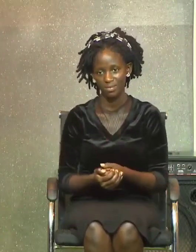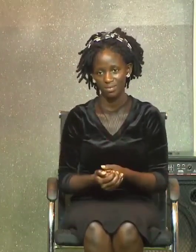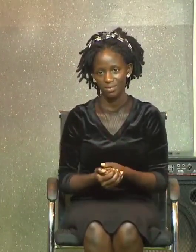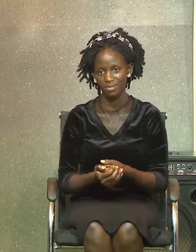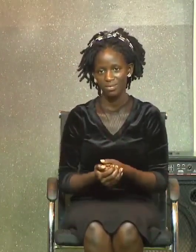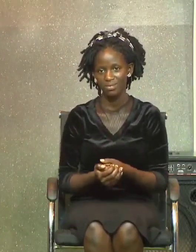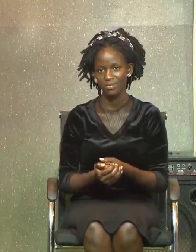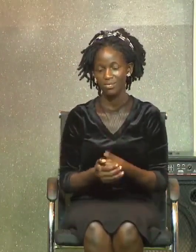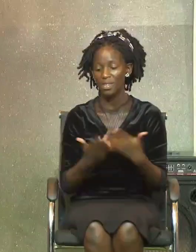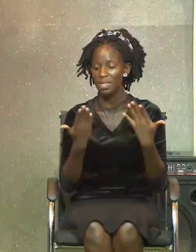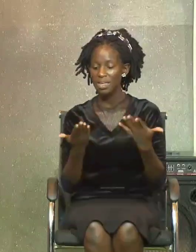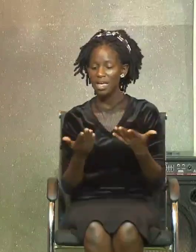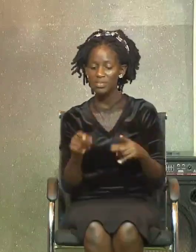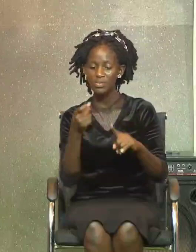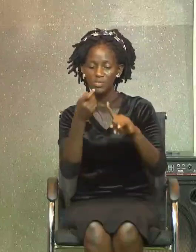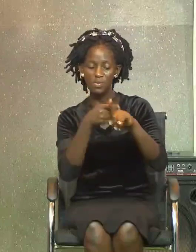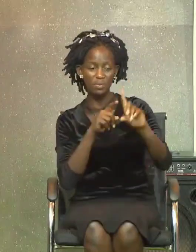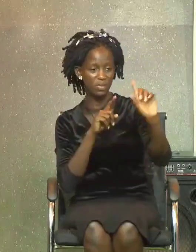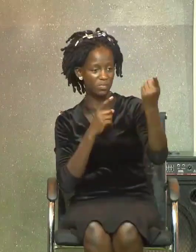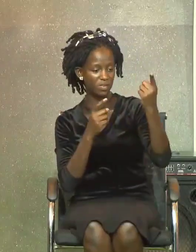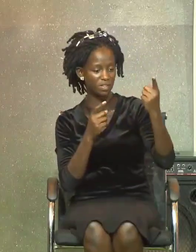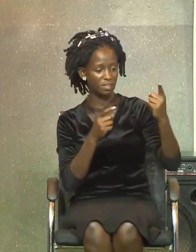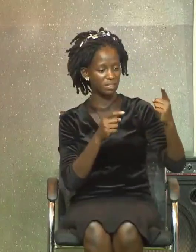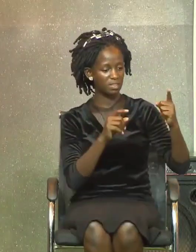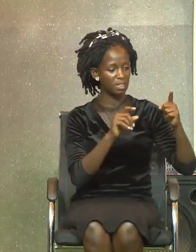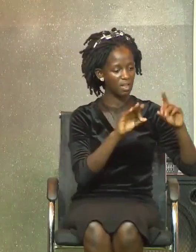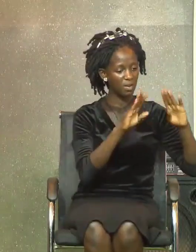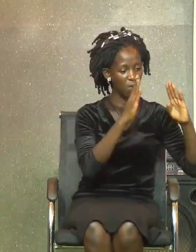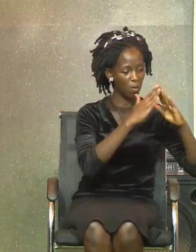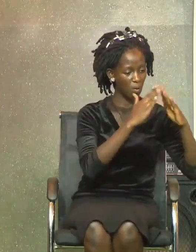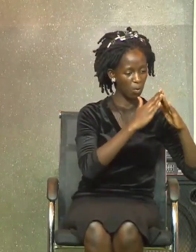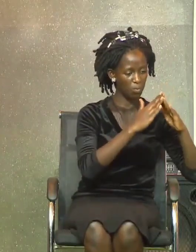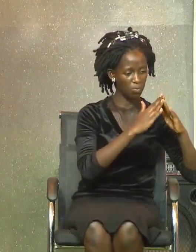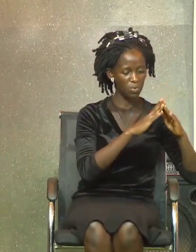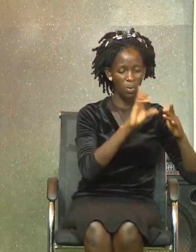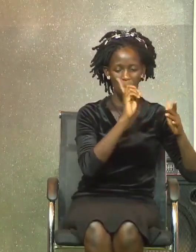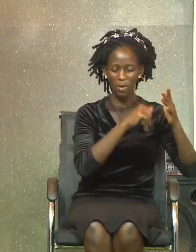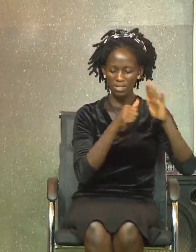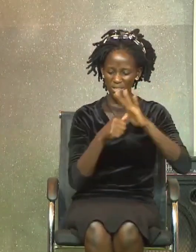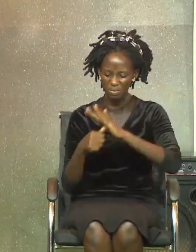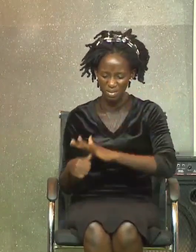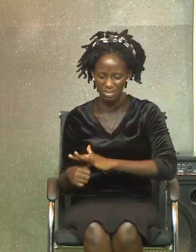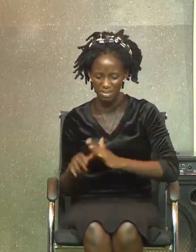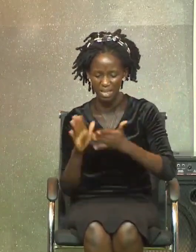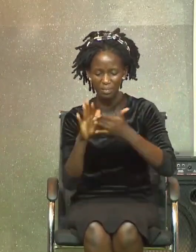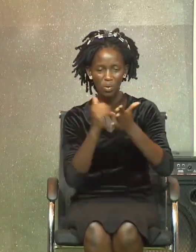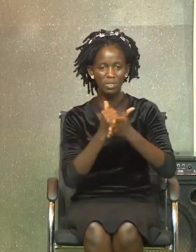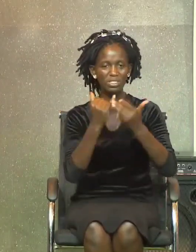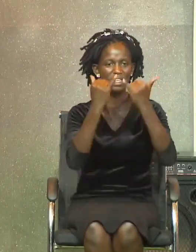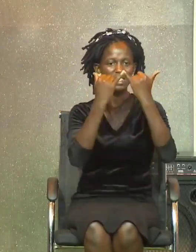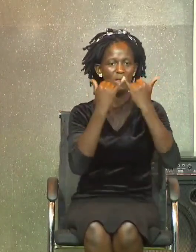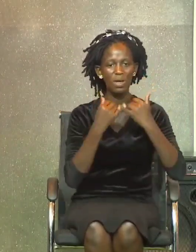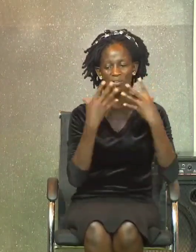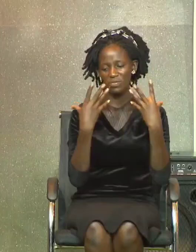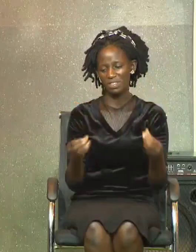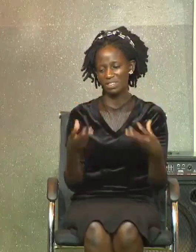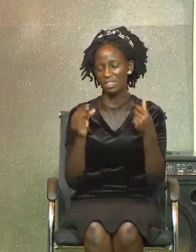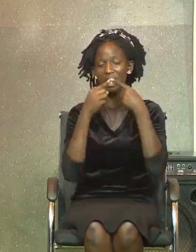ewa mwami mugerwa ekisinga omunyiga mukyala kuba mukyafu nnyo naye wa